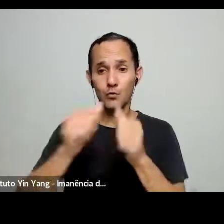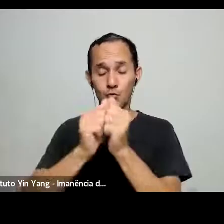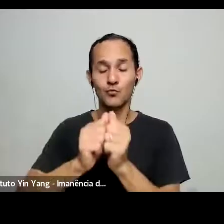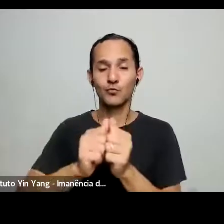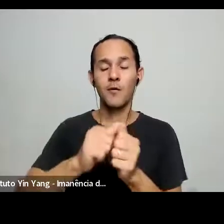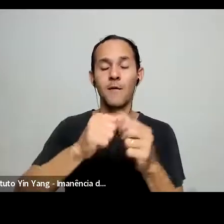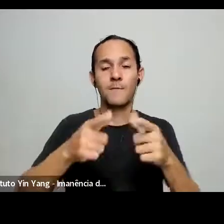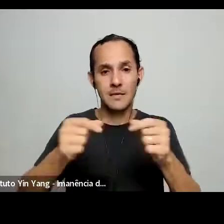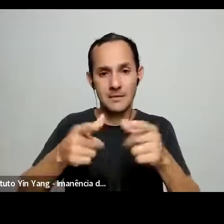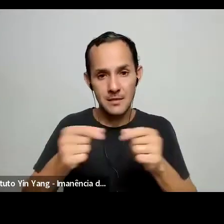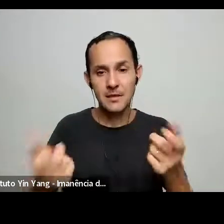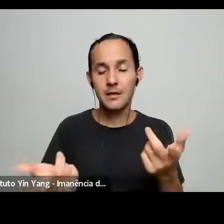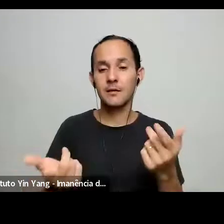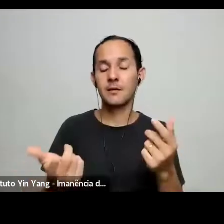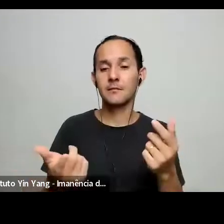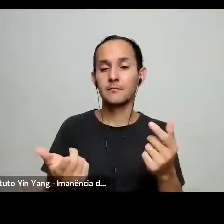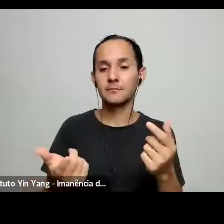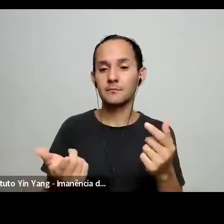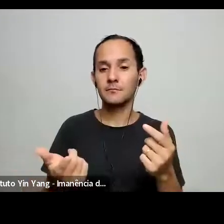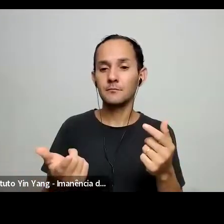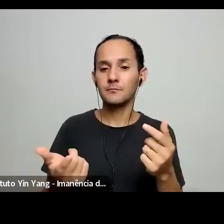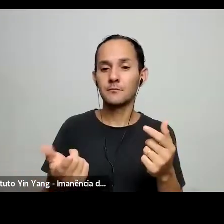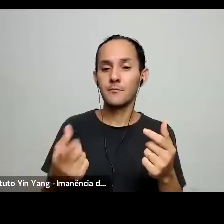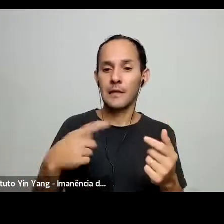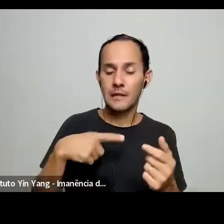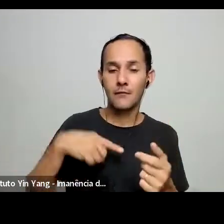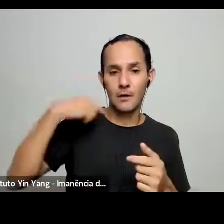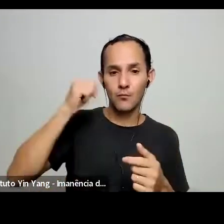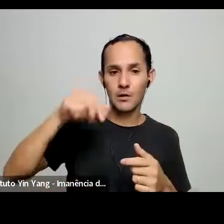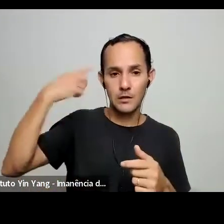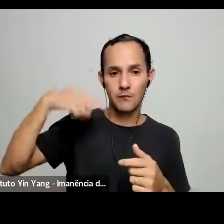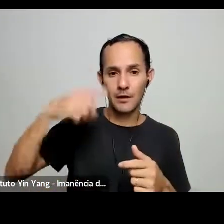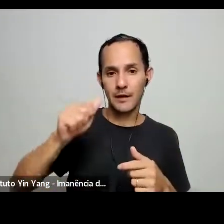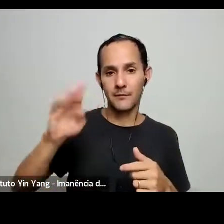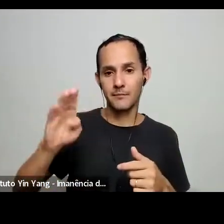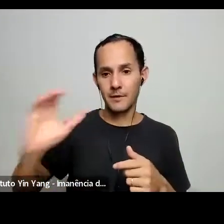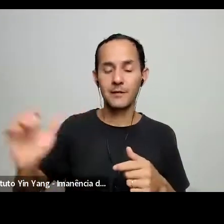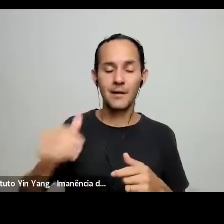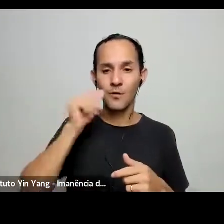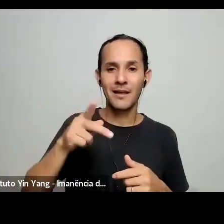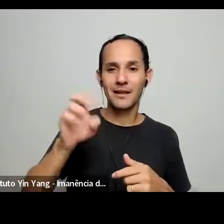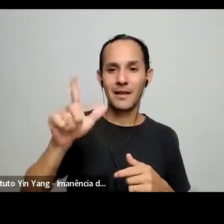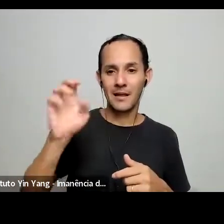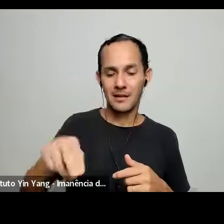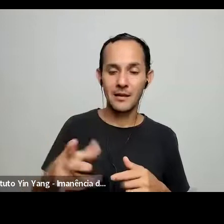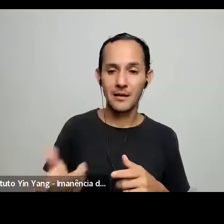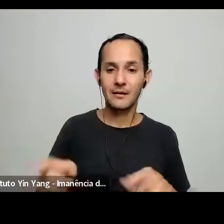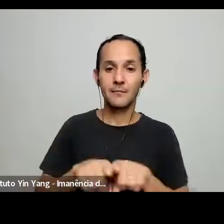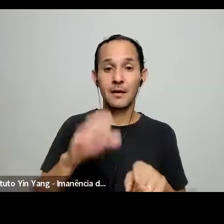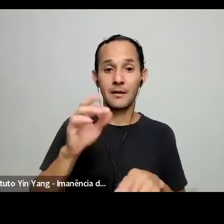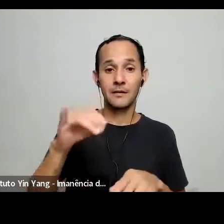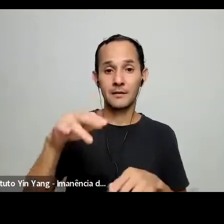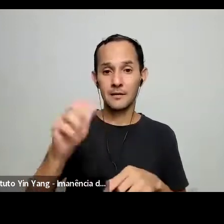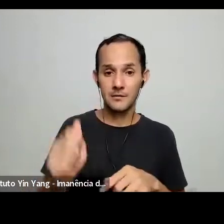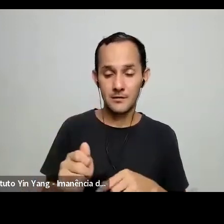Brasília, acompanhados pela advogada da ABC, pela Kellen Medeiros, pela Cristine